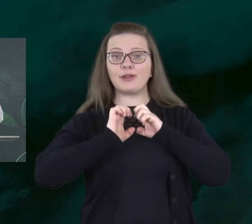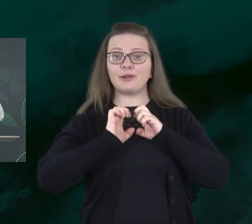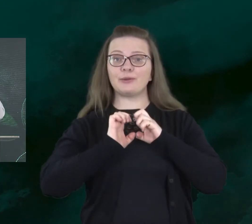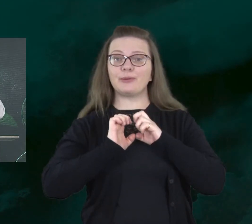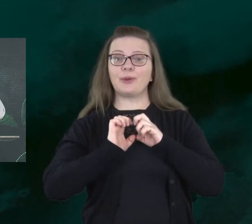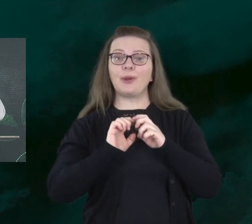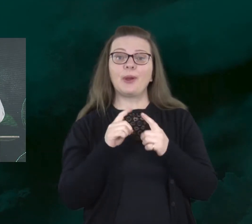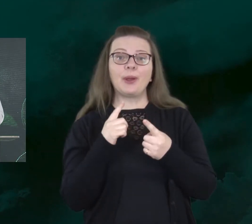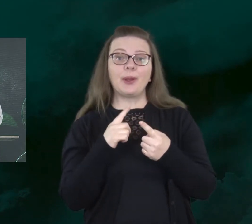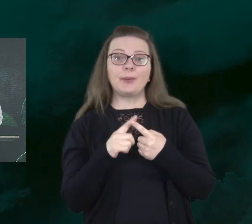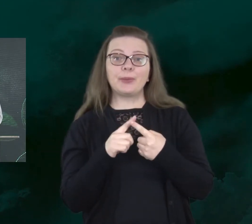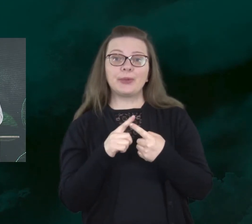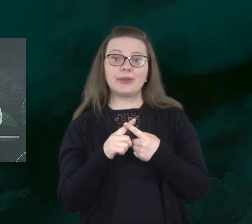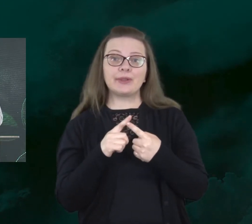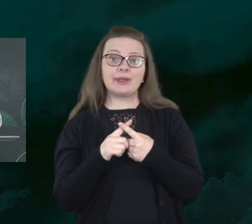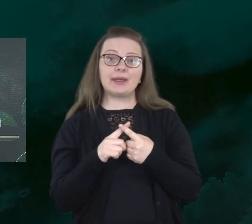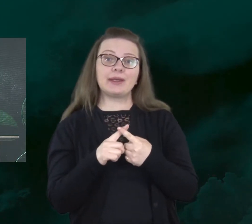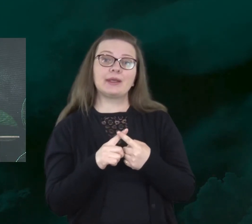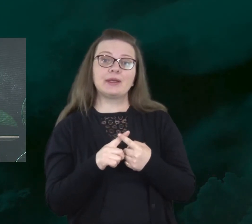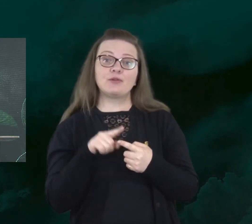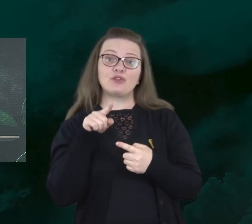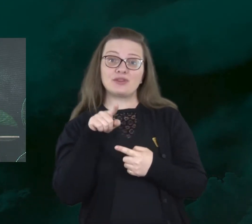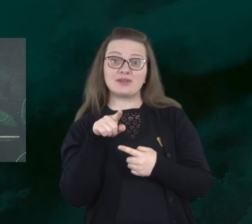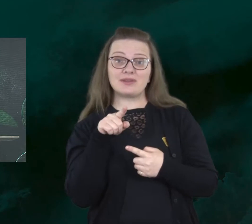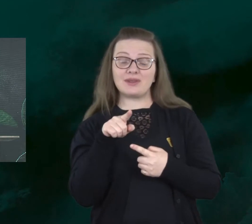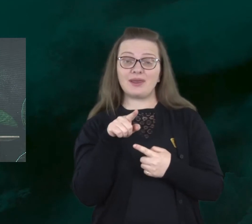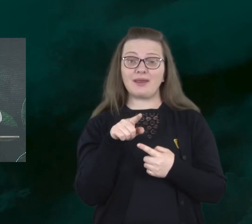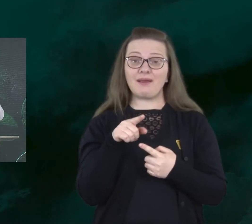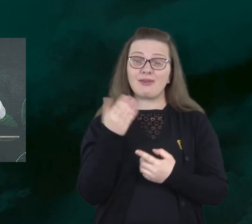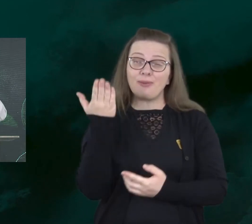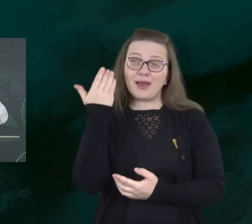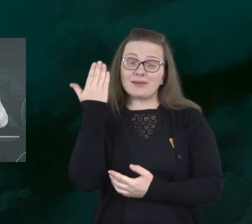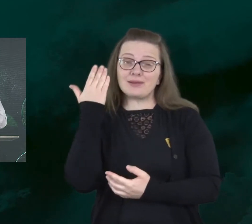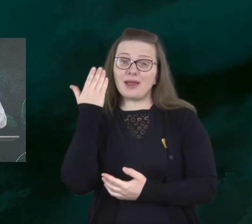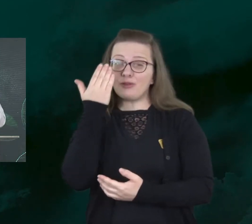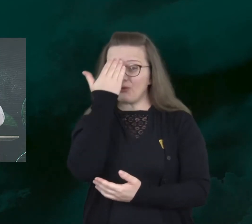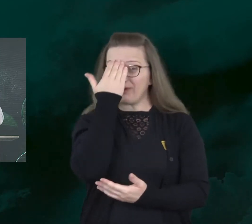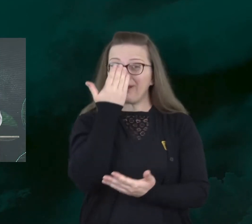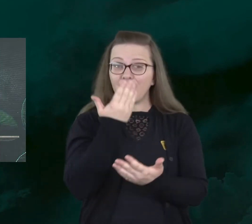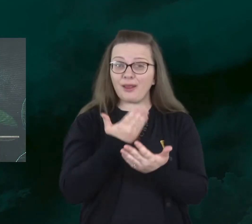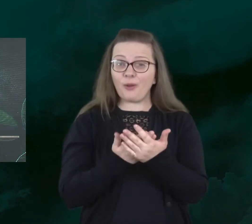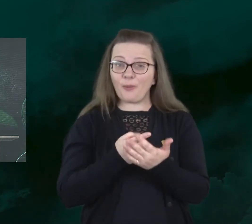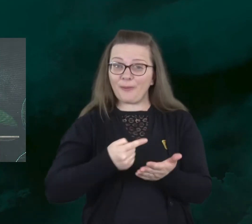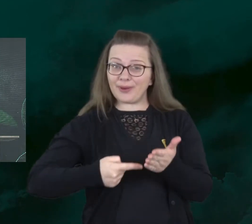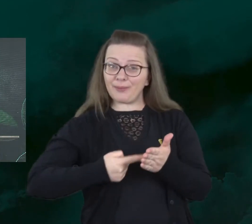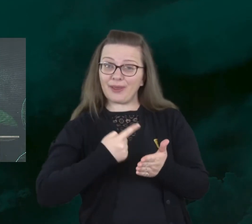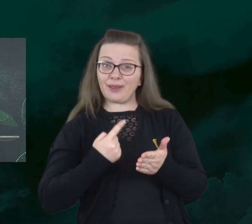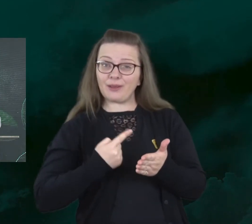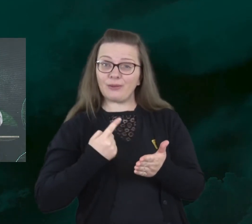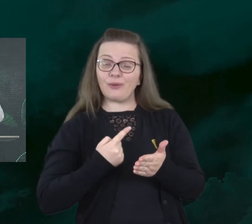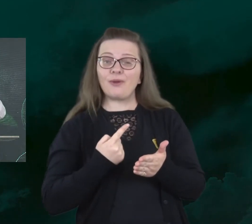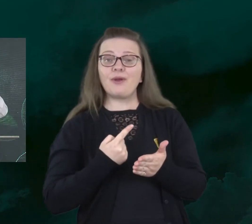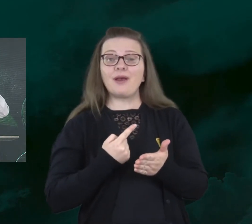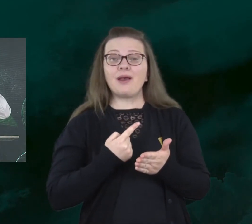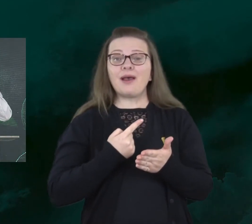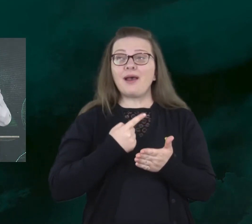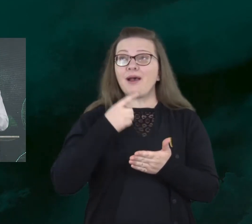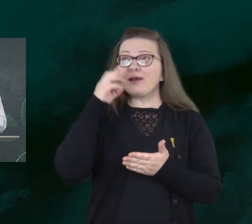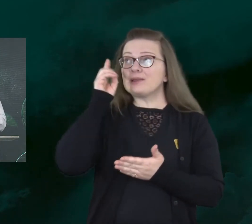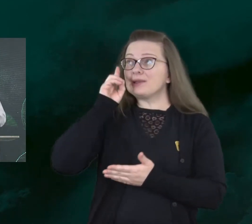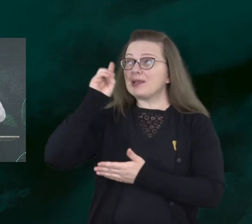você foi regenerado pelo seu Espírito. Ganhou a salvação do seu Espírito. Mas